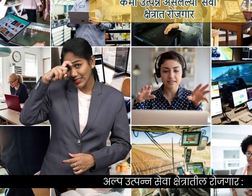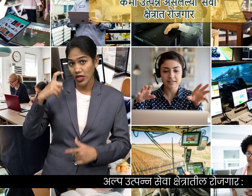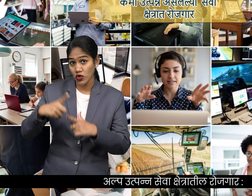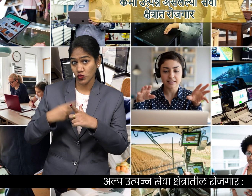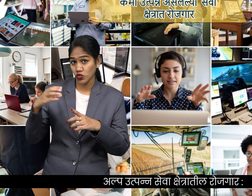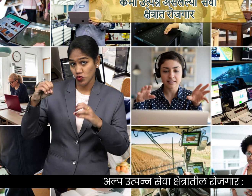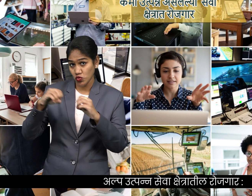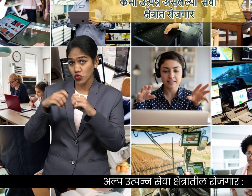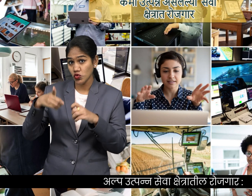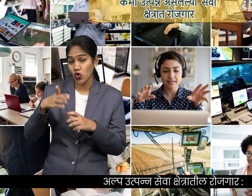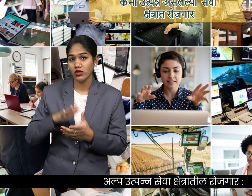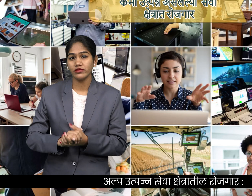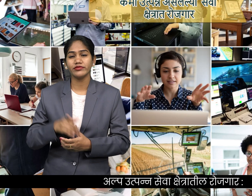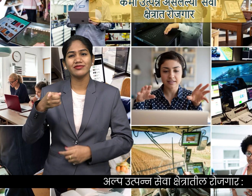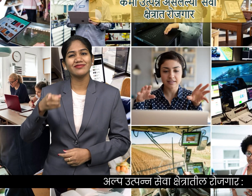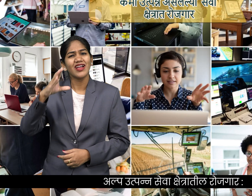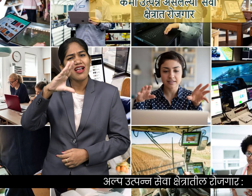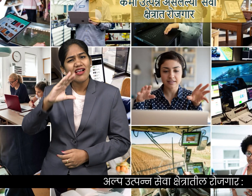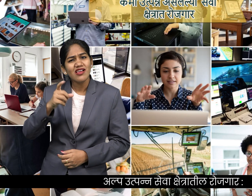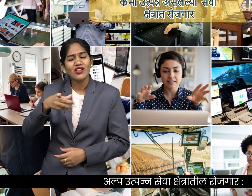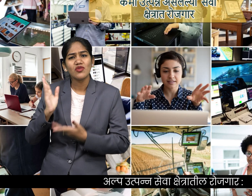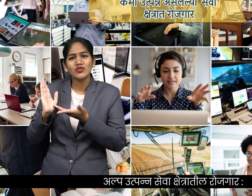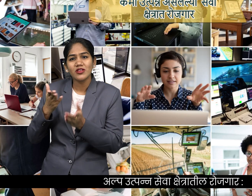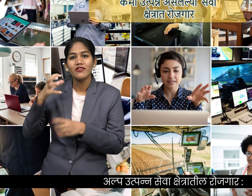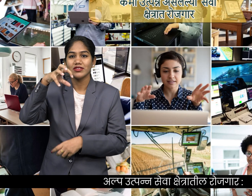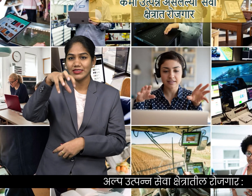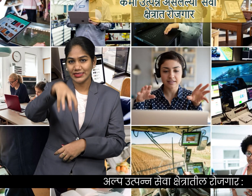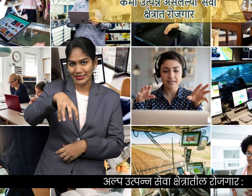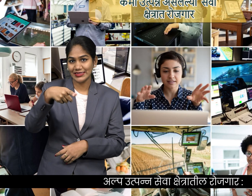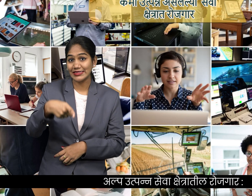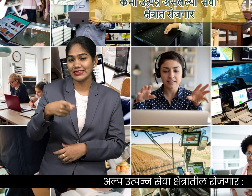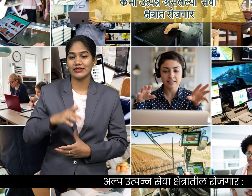अल्प उत्पन्न सेवा क्षेत्रातील रोजगार.